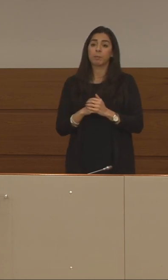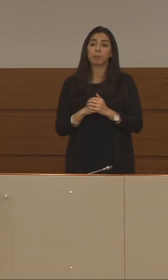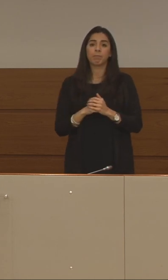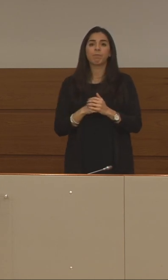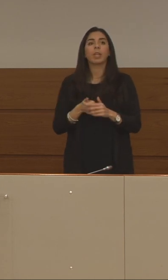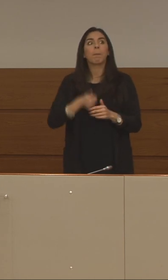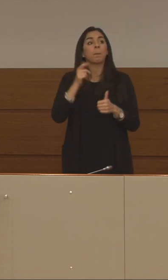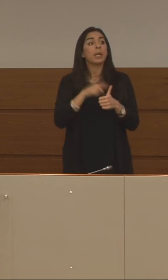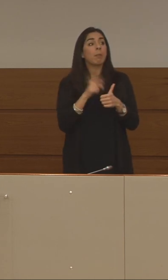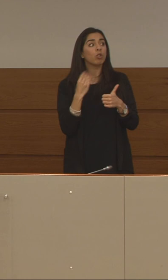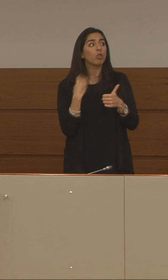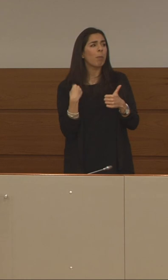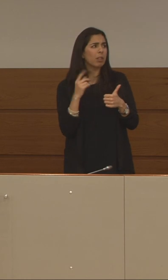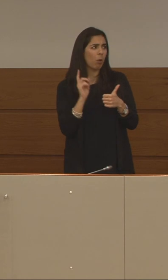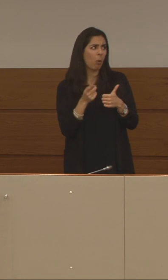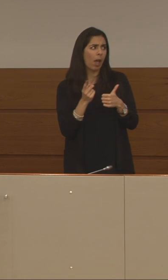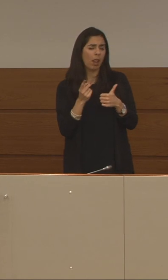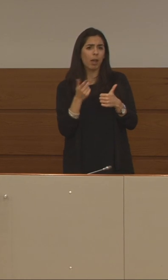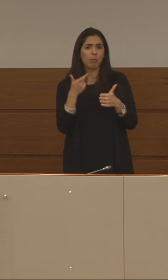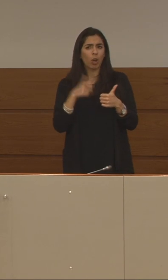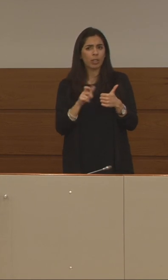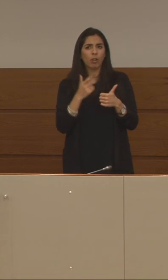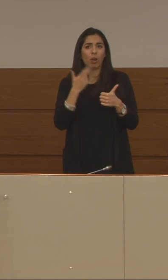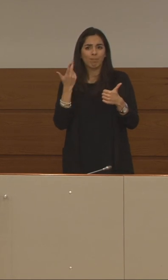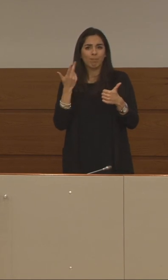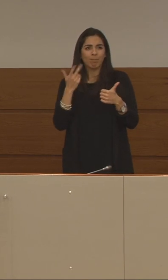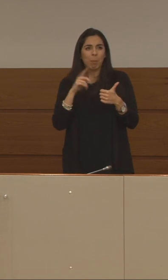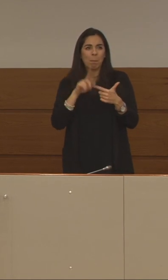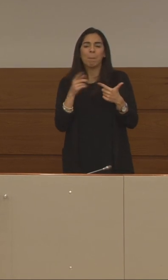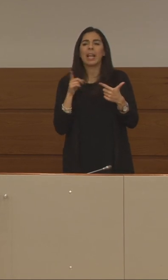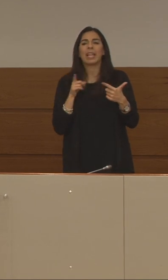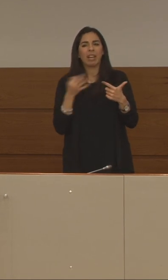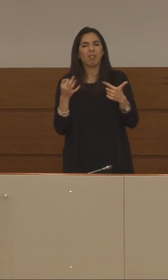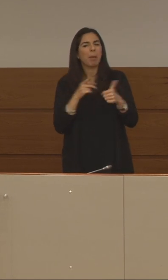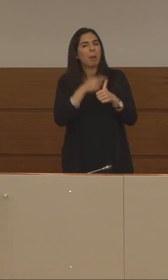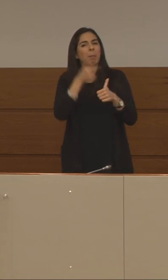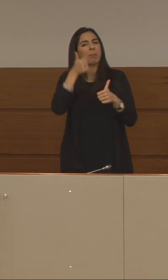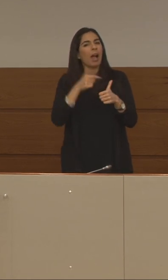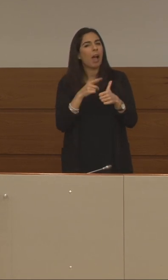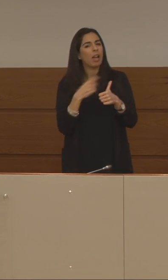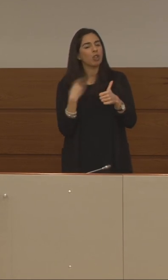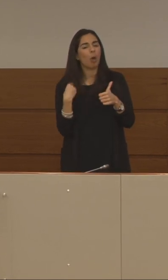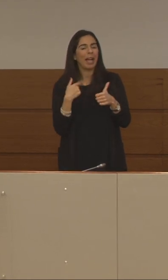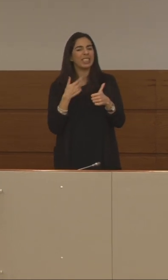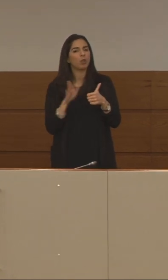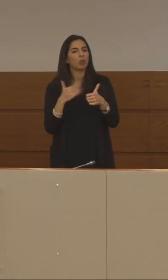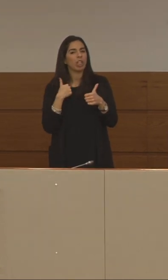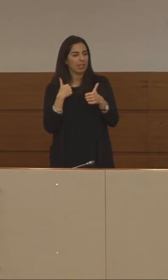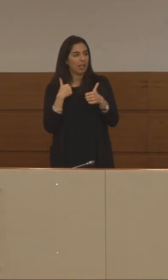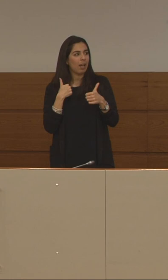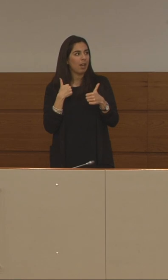la prima domanda qual era perché risponde militari ma la prima domanda mi è sfuggita quindi